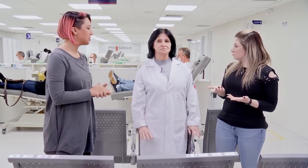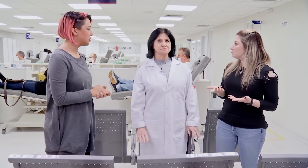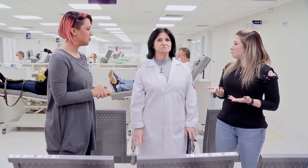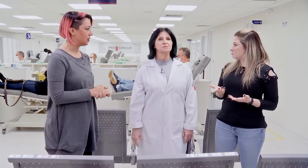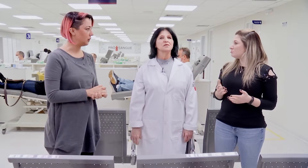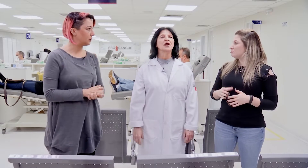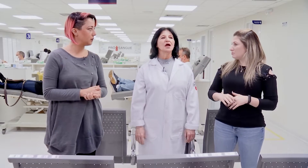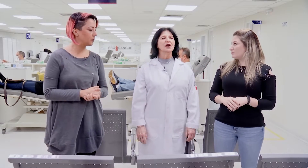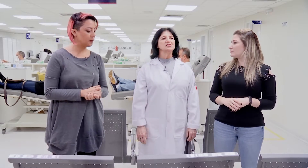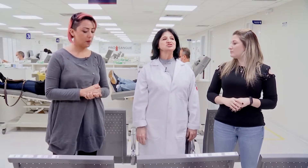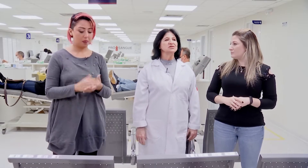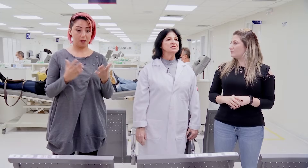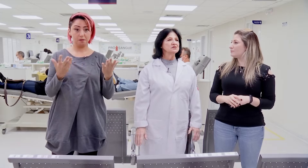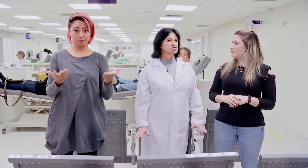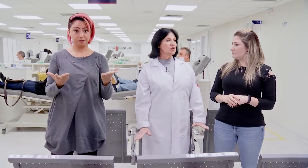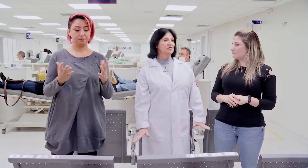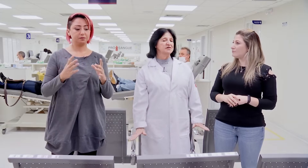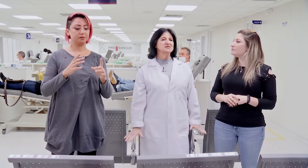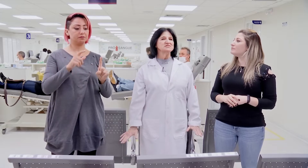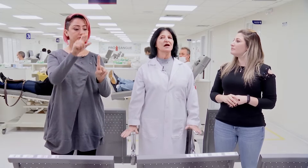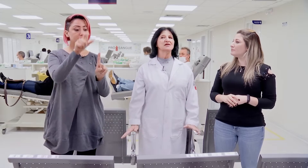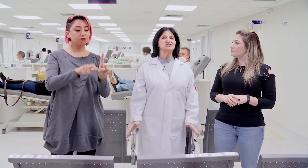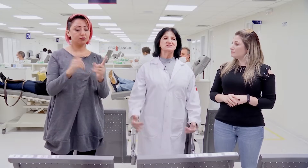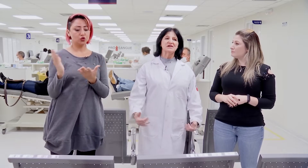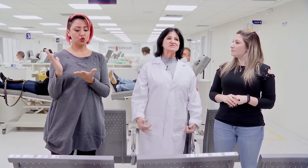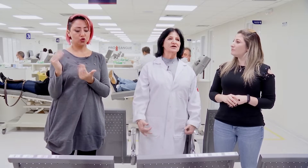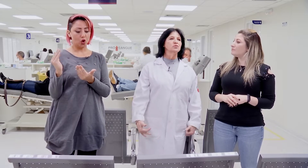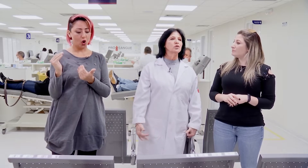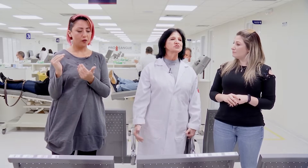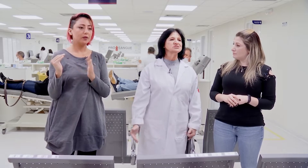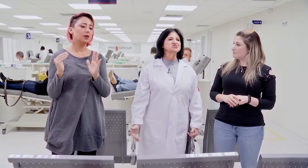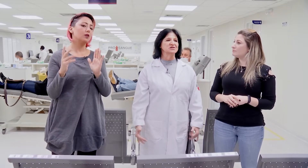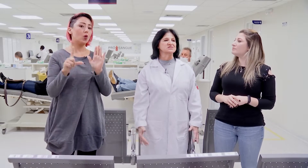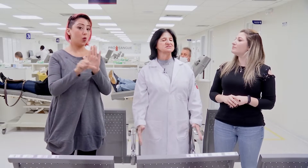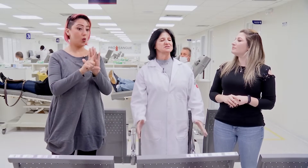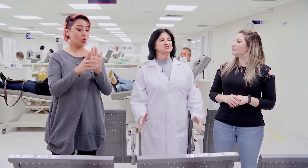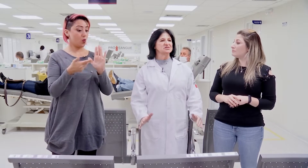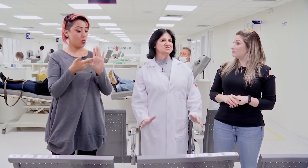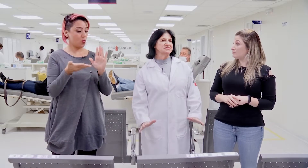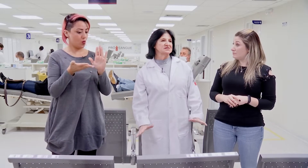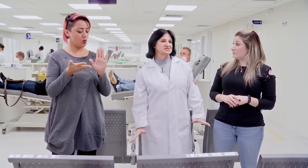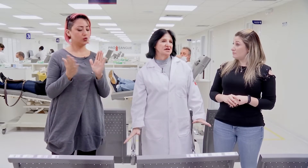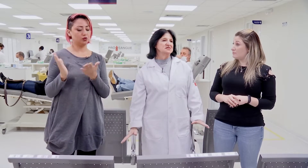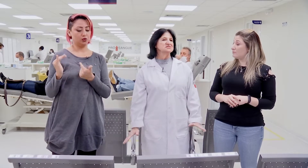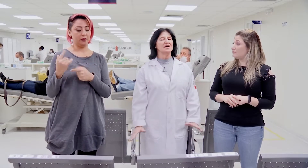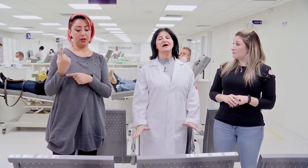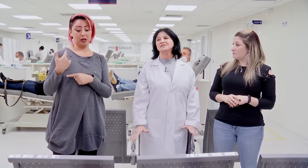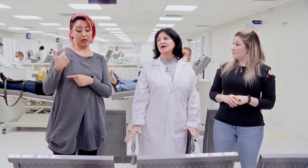gente um pouquinho. De jovens, a legislação hoje diz de 16 até